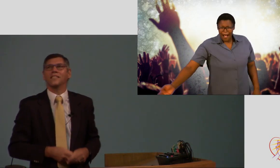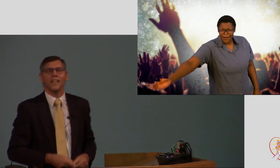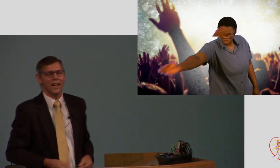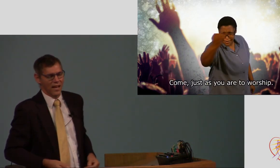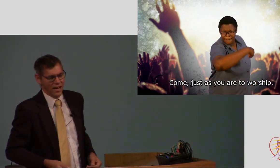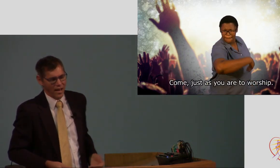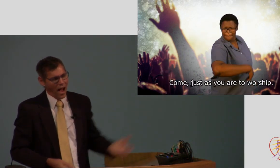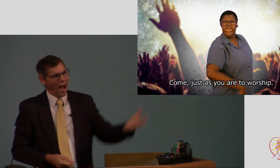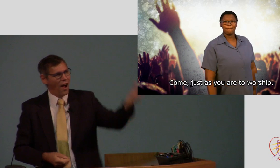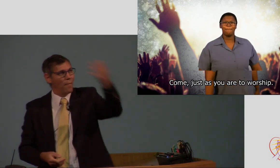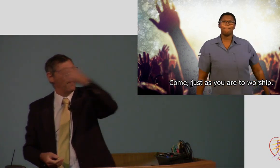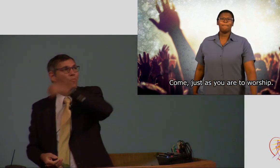Come,